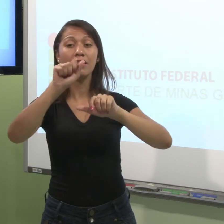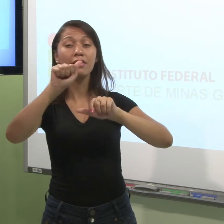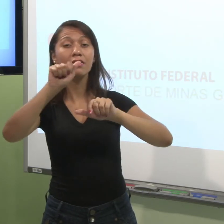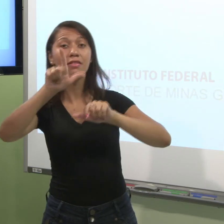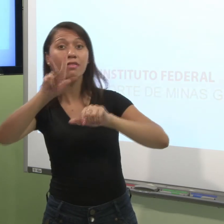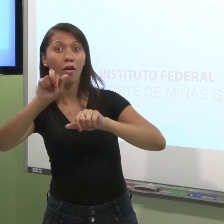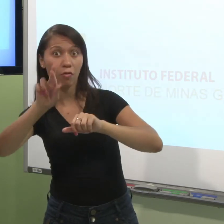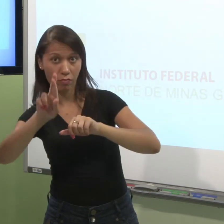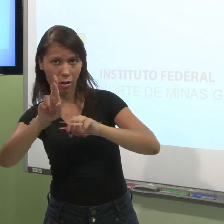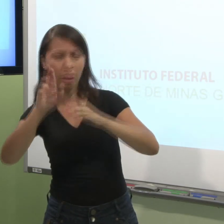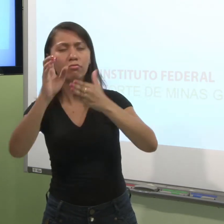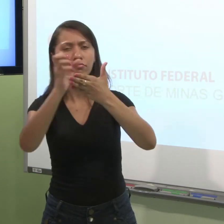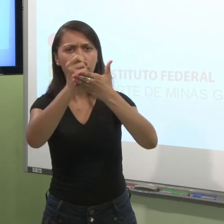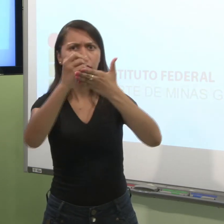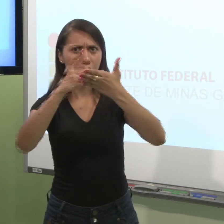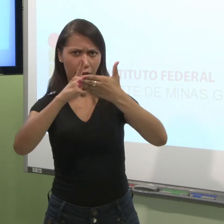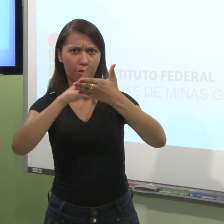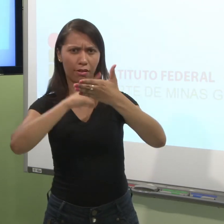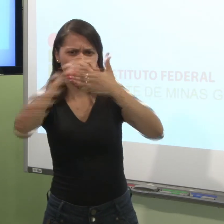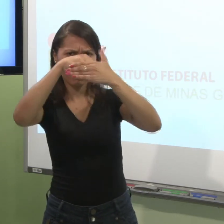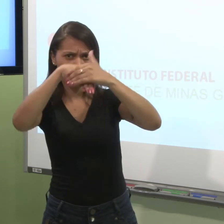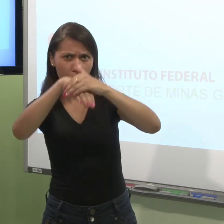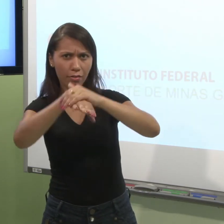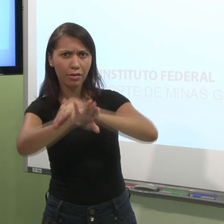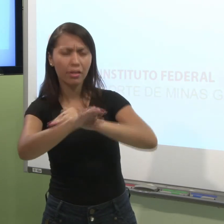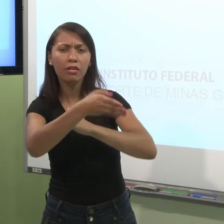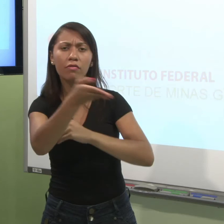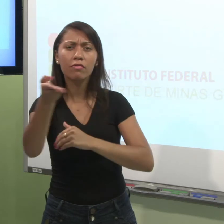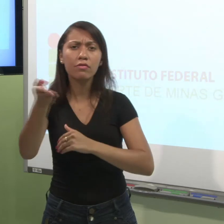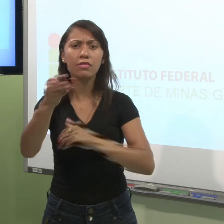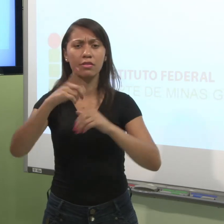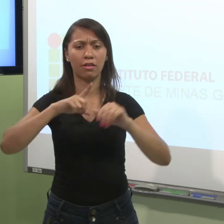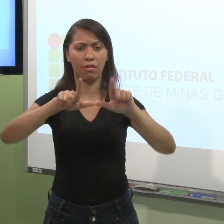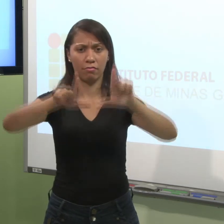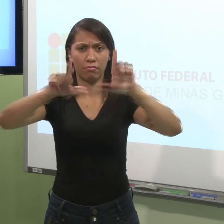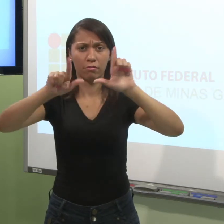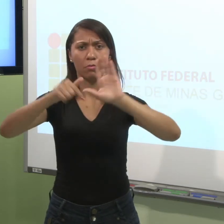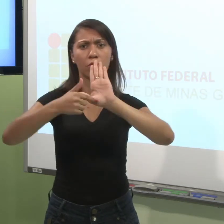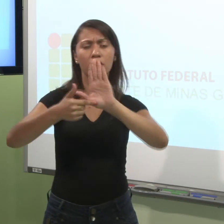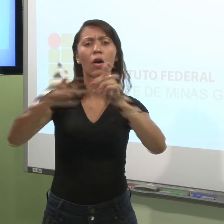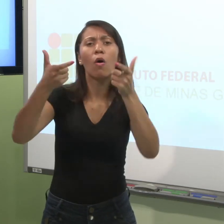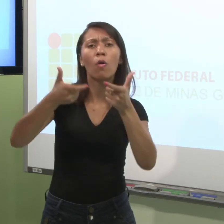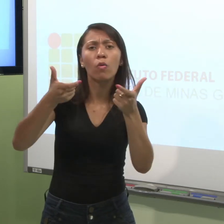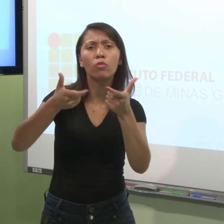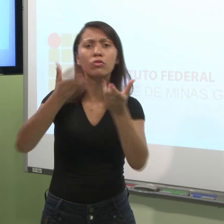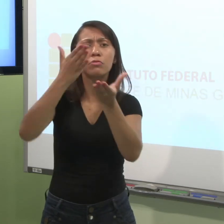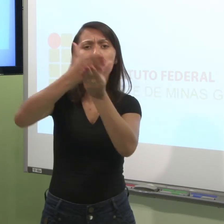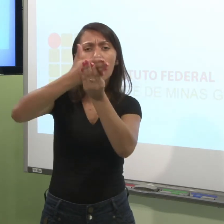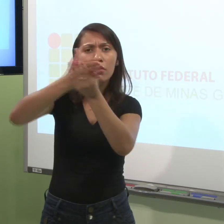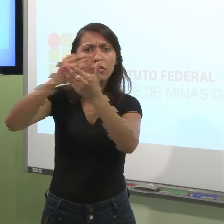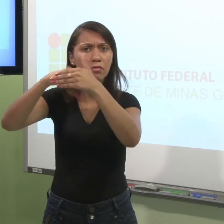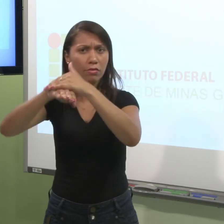abrir uma tela e lá você deverá escolher o local onde quer salvar o seu documento e nomear seu